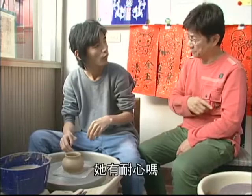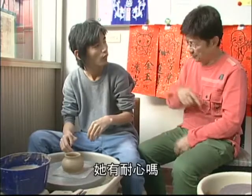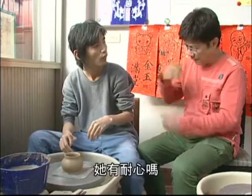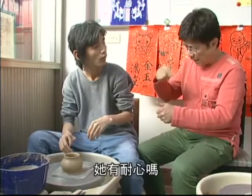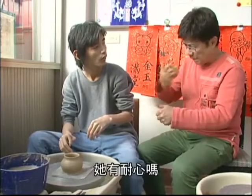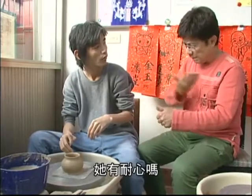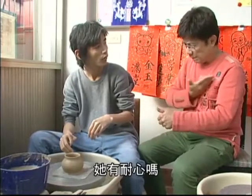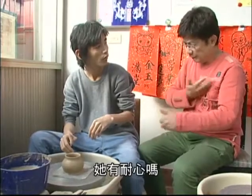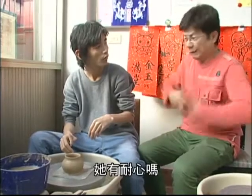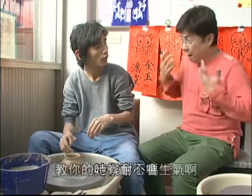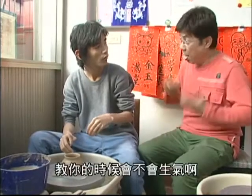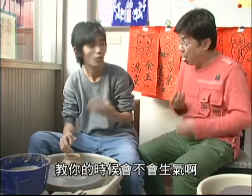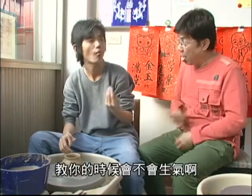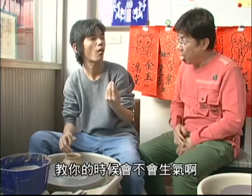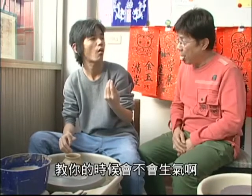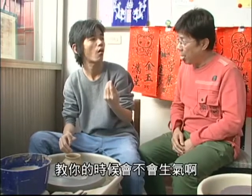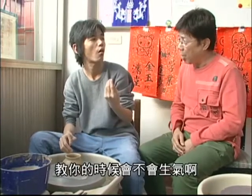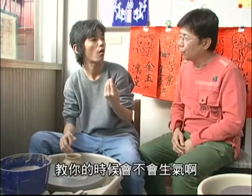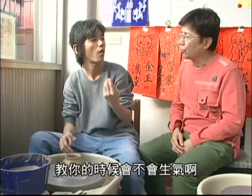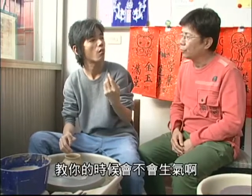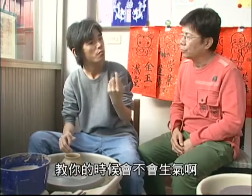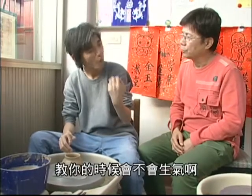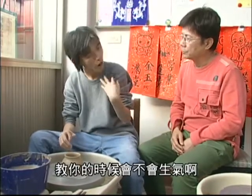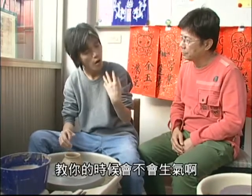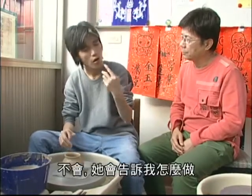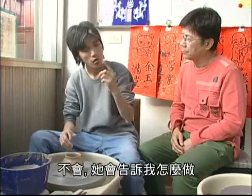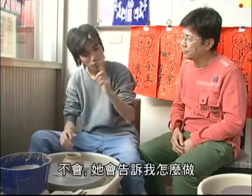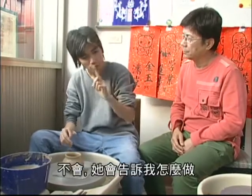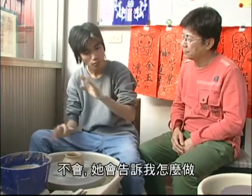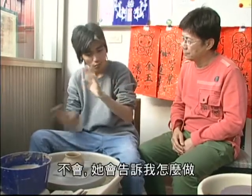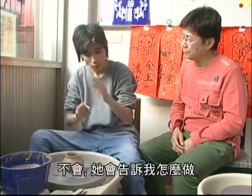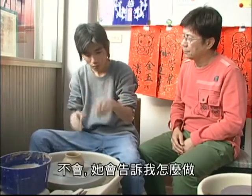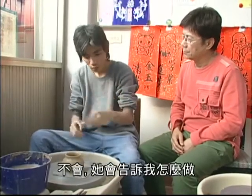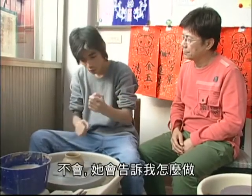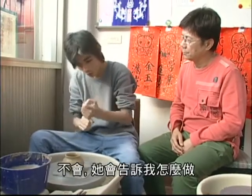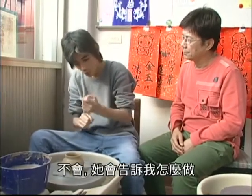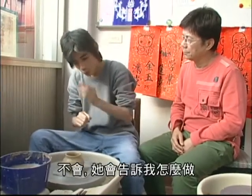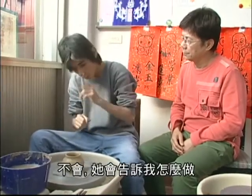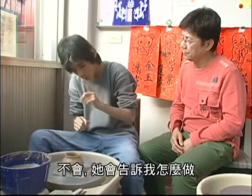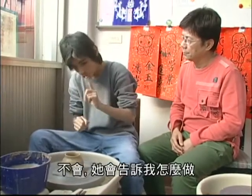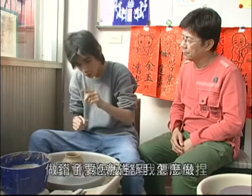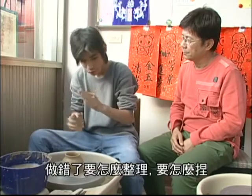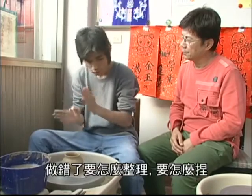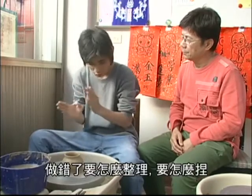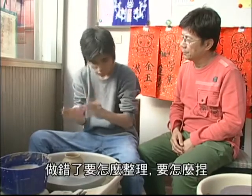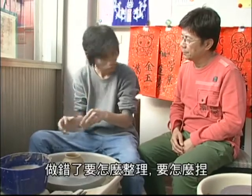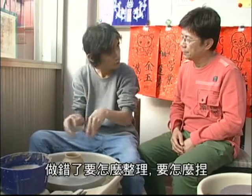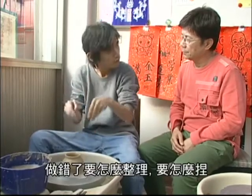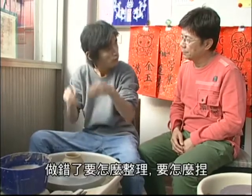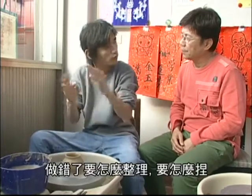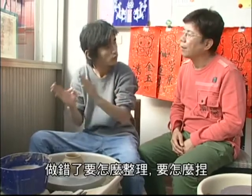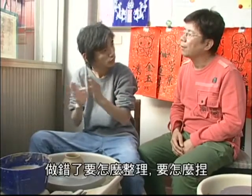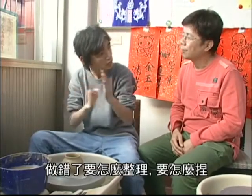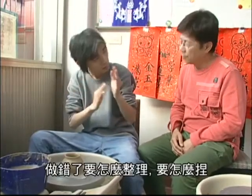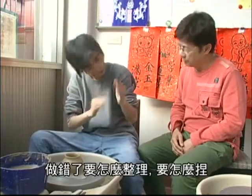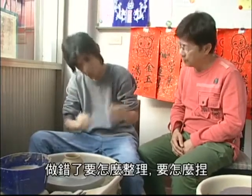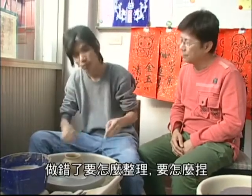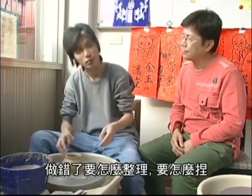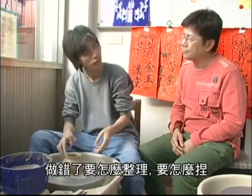心吗？教你的时候会不会生气啊？不会，他会告诉我怎么做，做错了要怎么整理，要怎么捏。